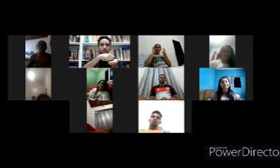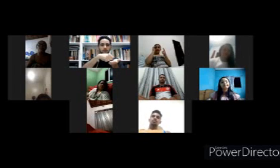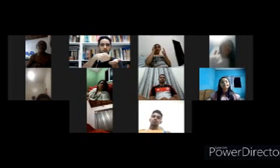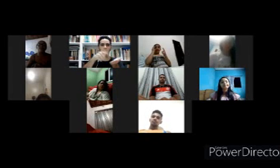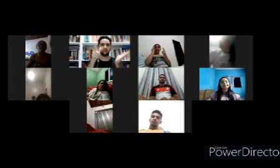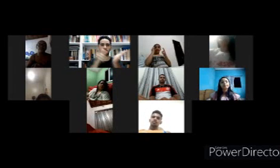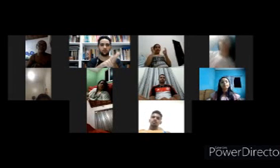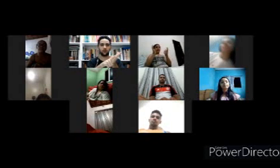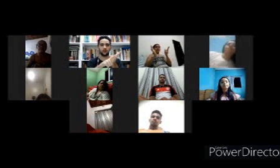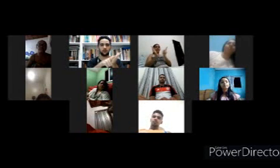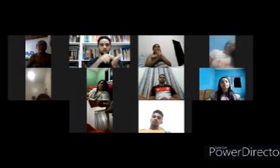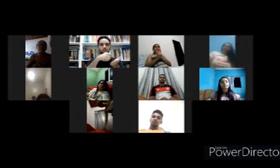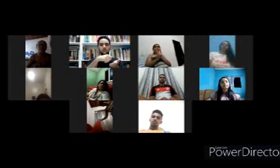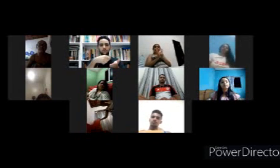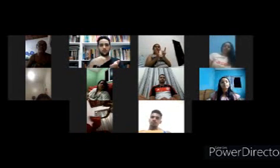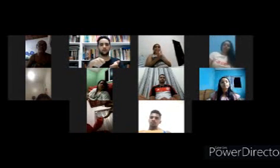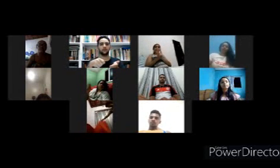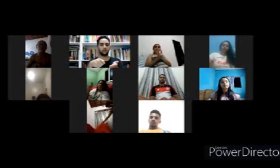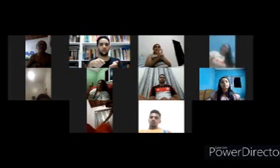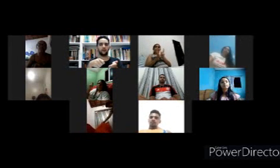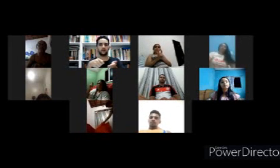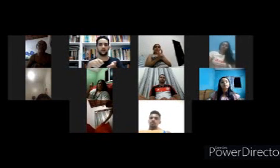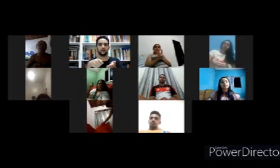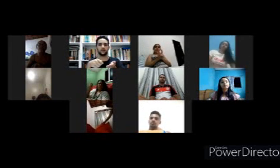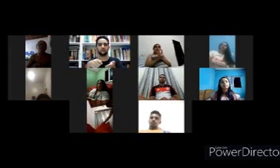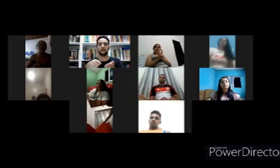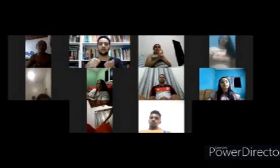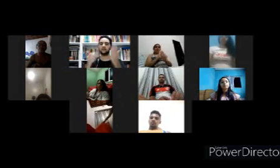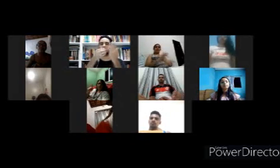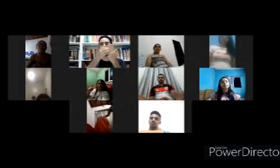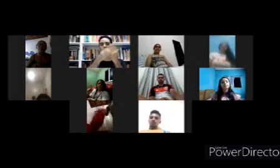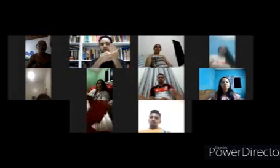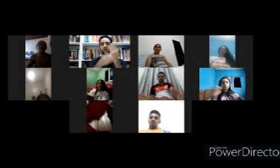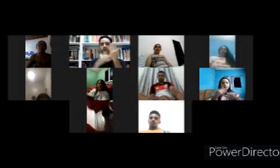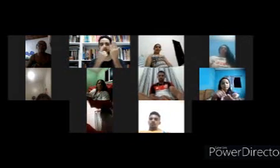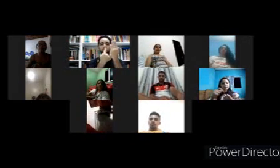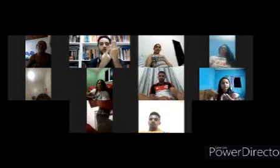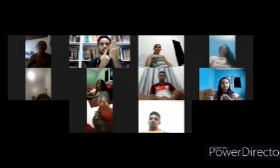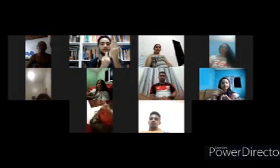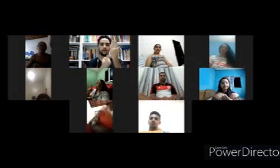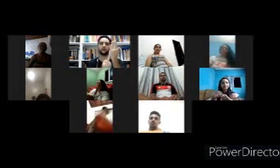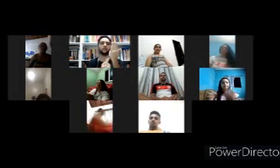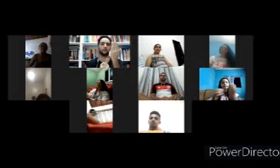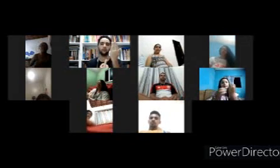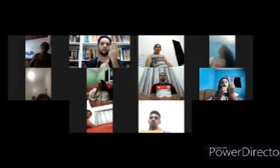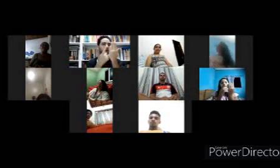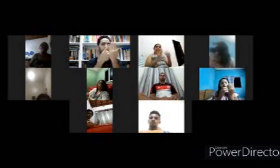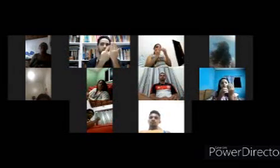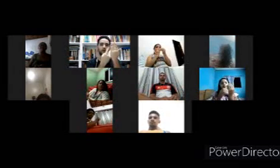que eu escrevo, é o caderno. Também pode ser esse. Mas os mais comuns são esses. Esses dois, esse aqui também é muito usado, o do